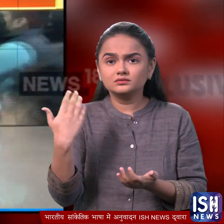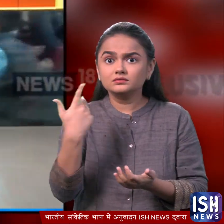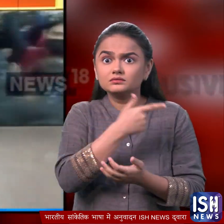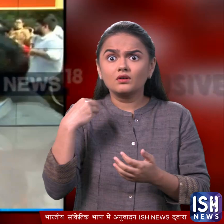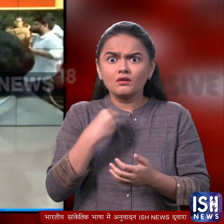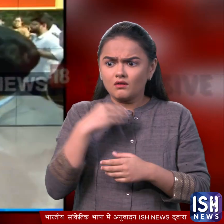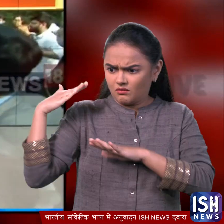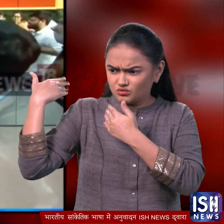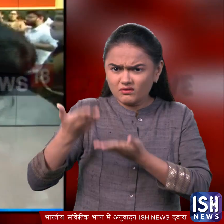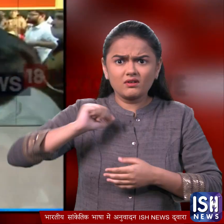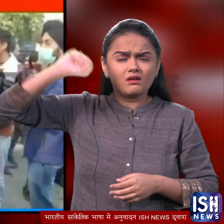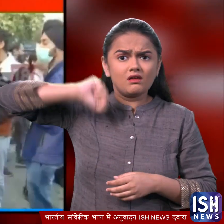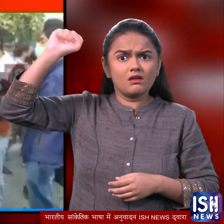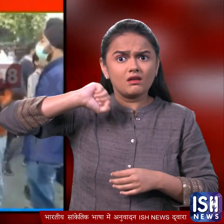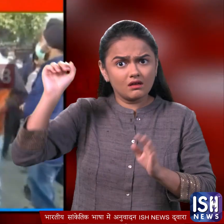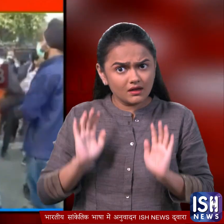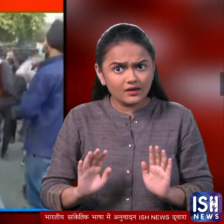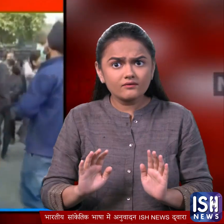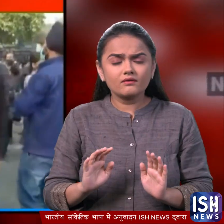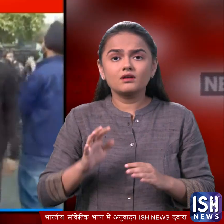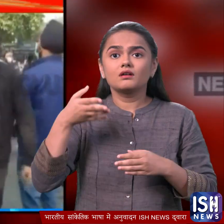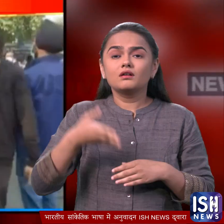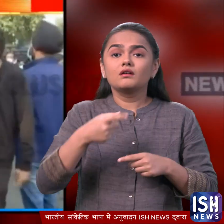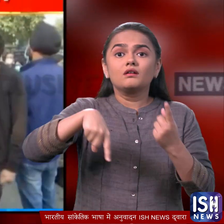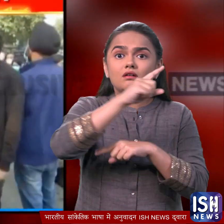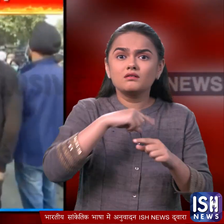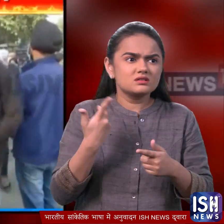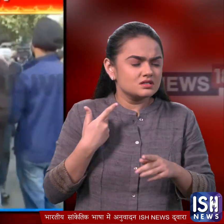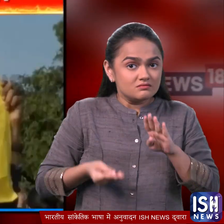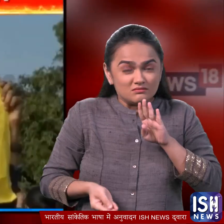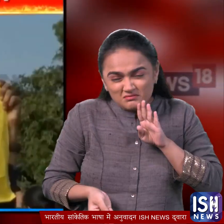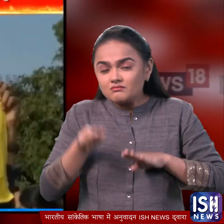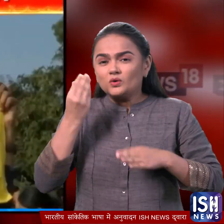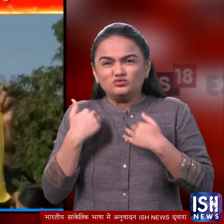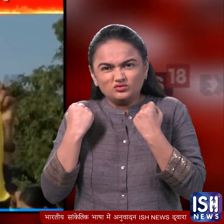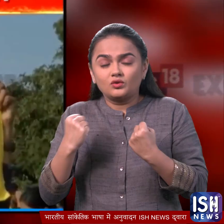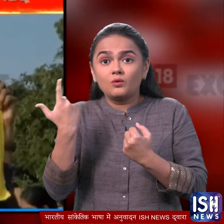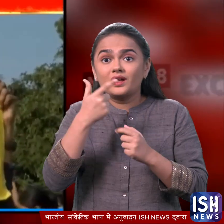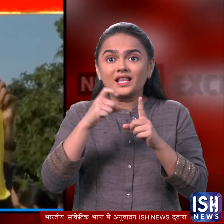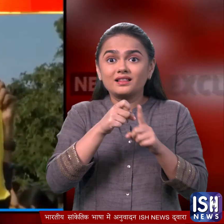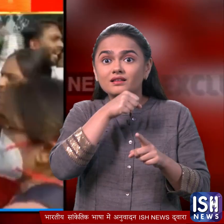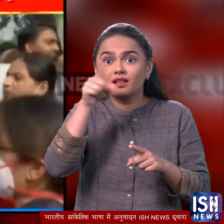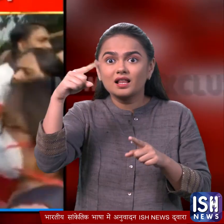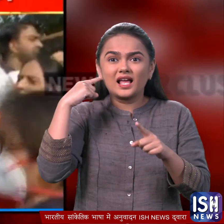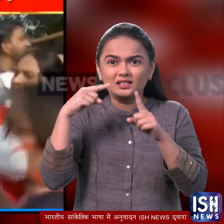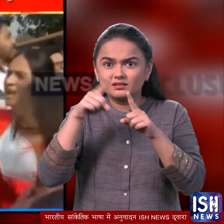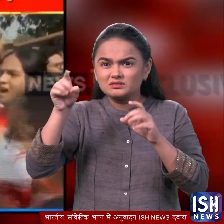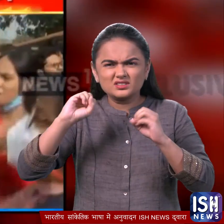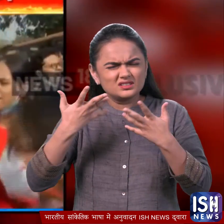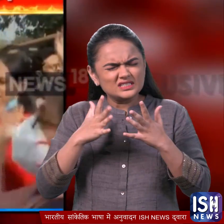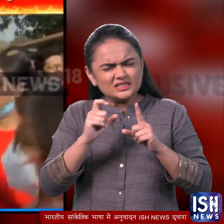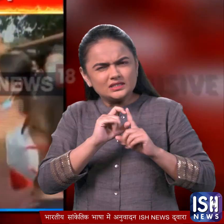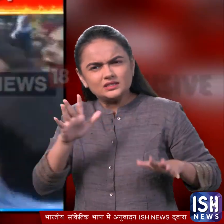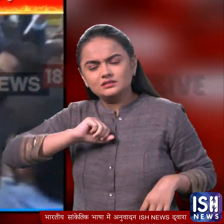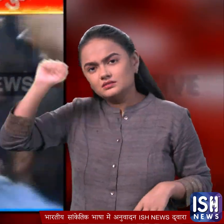पिछले कई दिनों से हड़ताल पर हैं और अपनी आवाज बुलंद करने के लिए हड़ताली डॉक्टरों ने दिल्ली में आईटीओ के पास